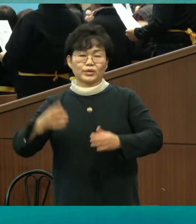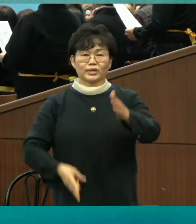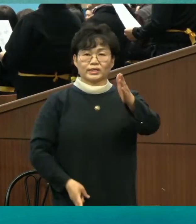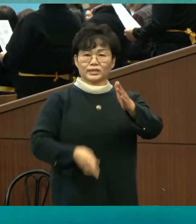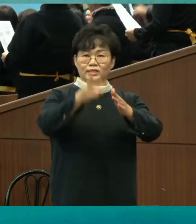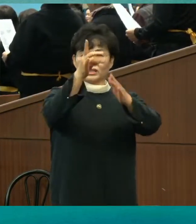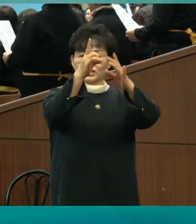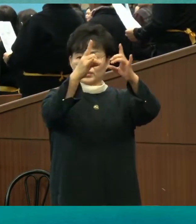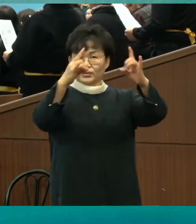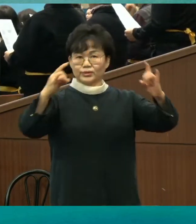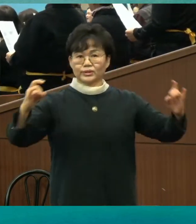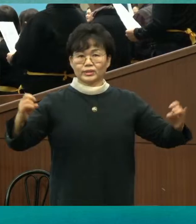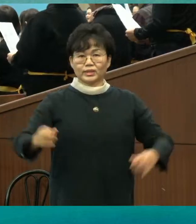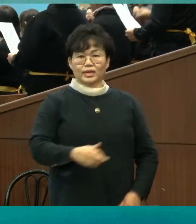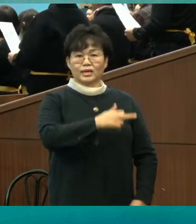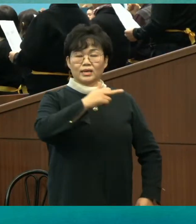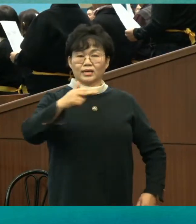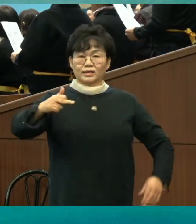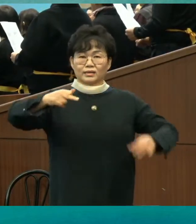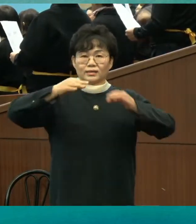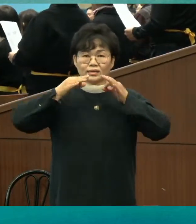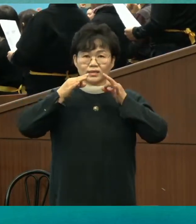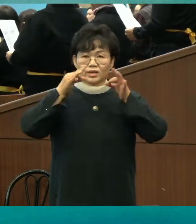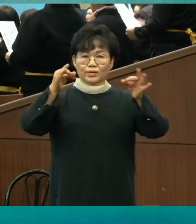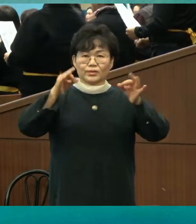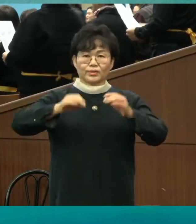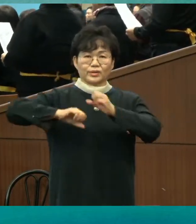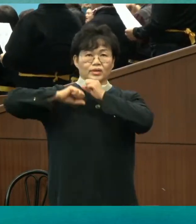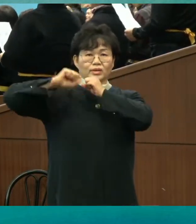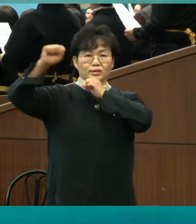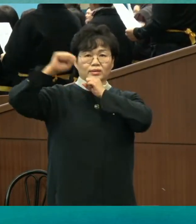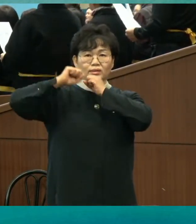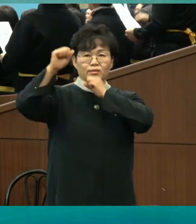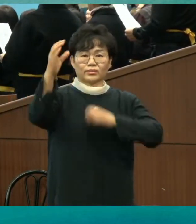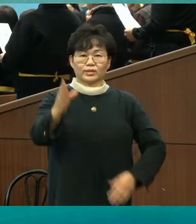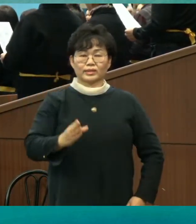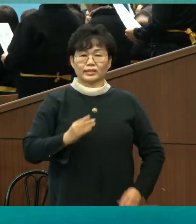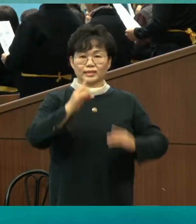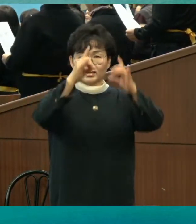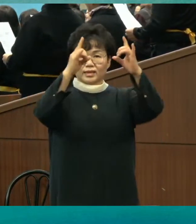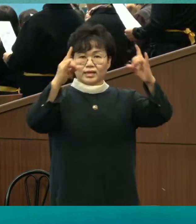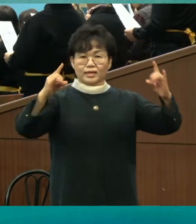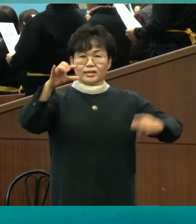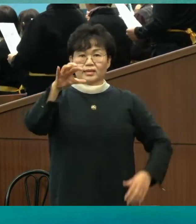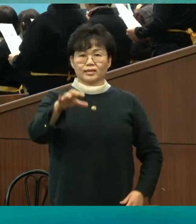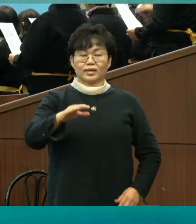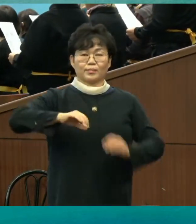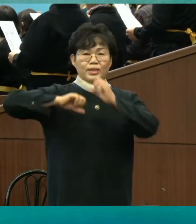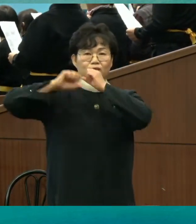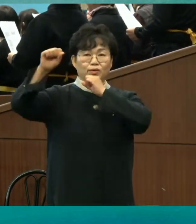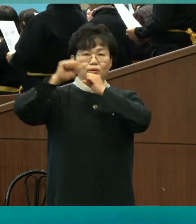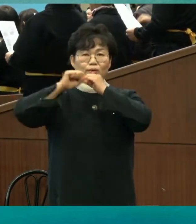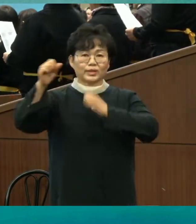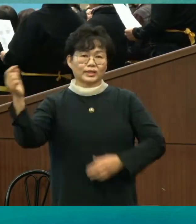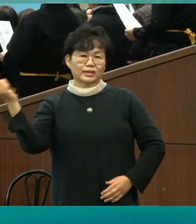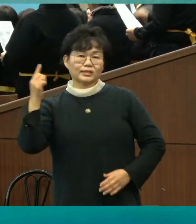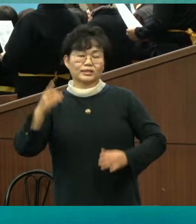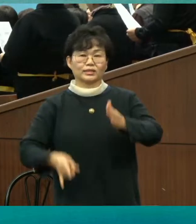소리 시온성에 크게 울려 거룩한 성에 나팔